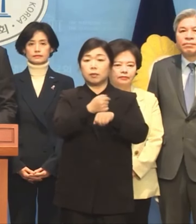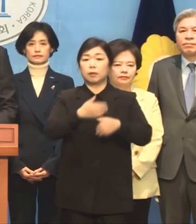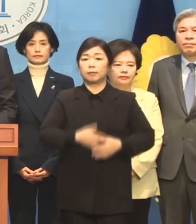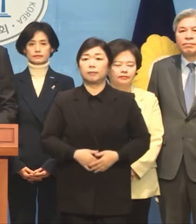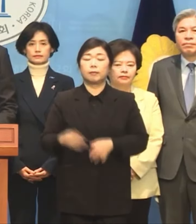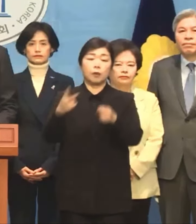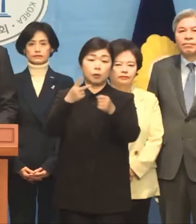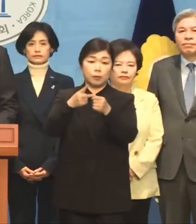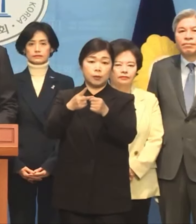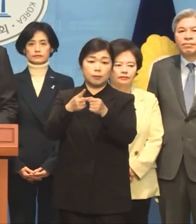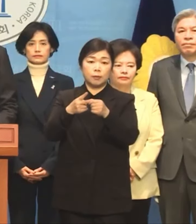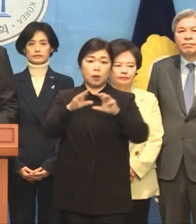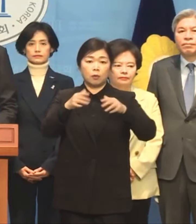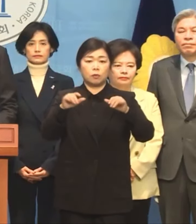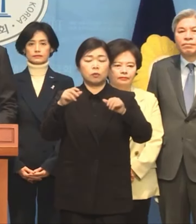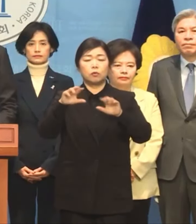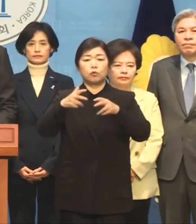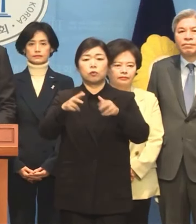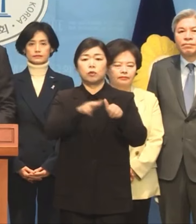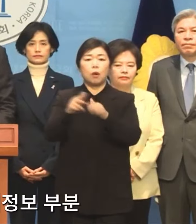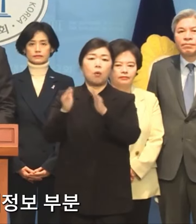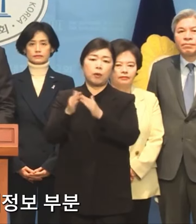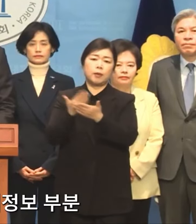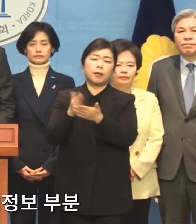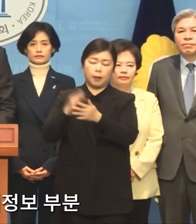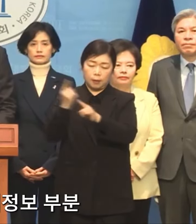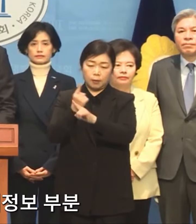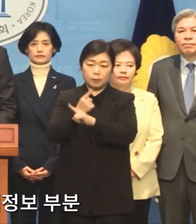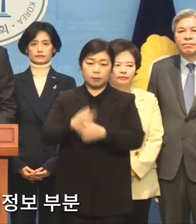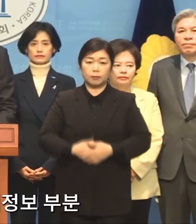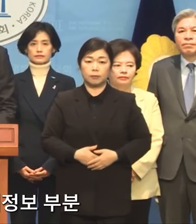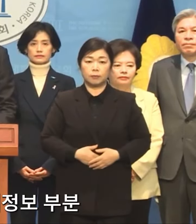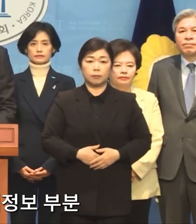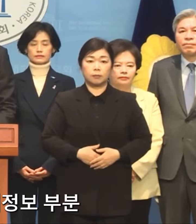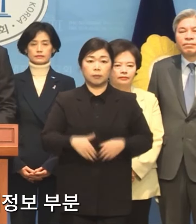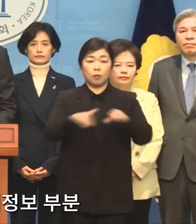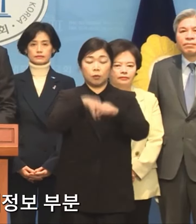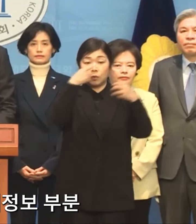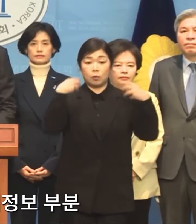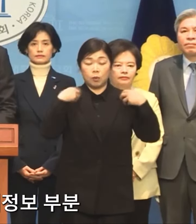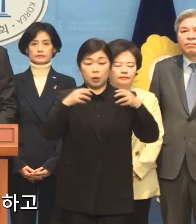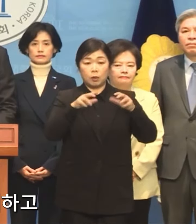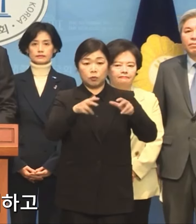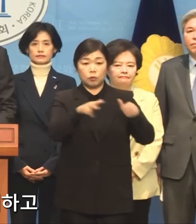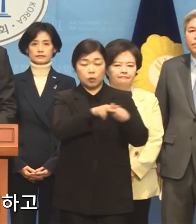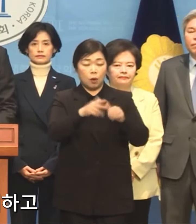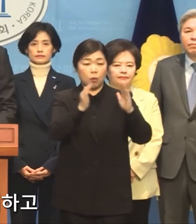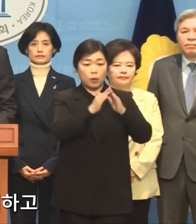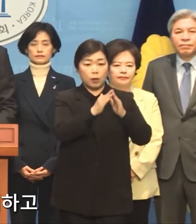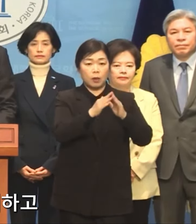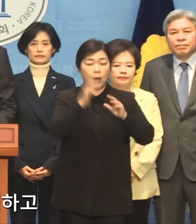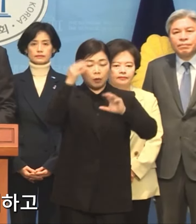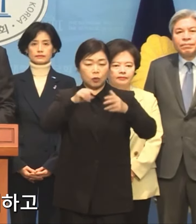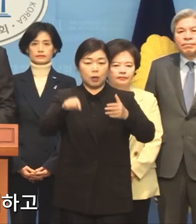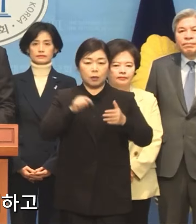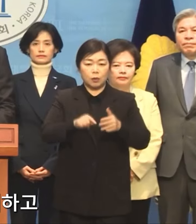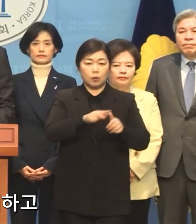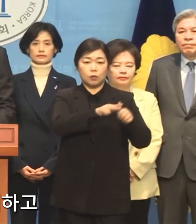둘째 국정원 개혁입니다 문재인 정부는 국정원의 국내정보 부분과